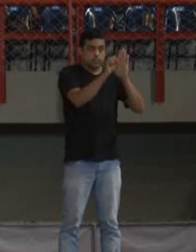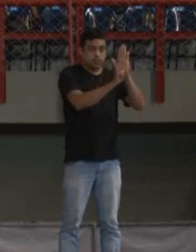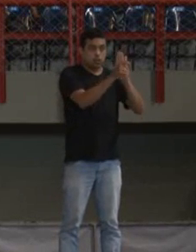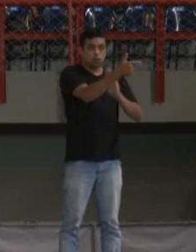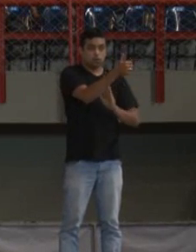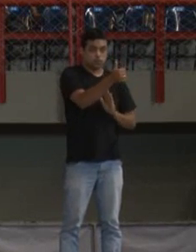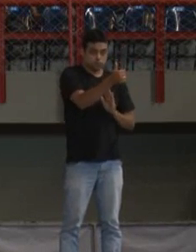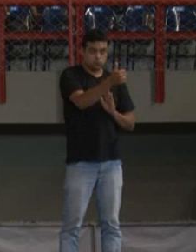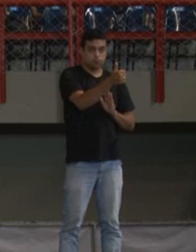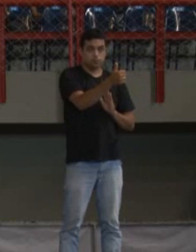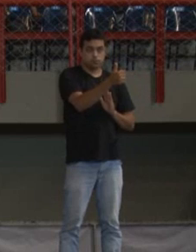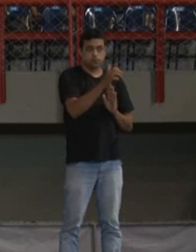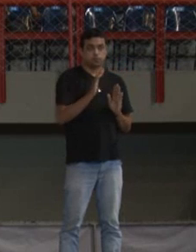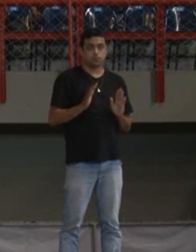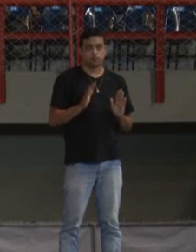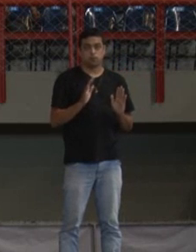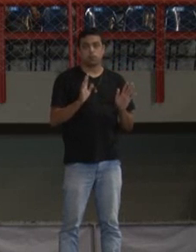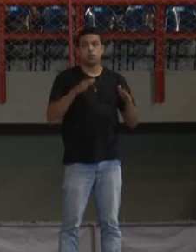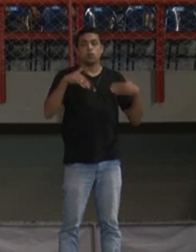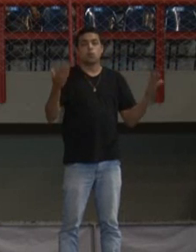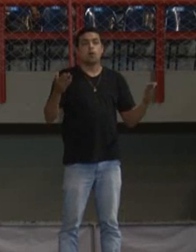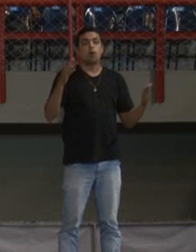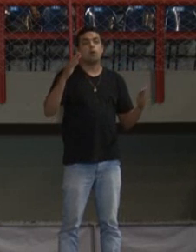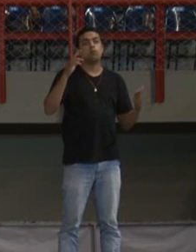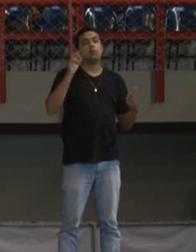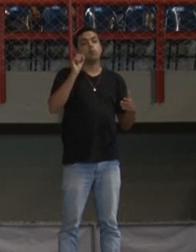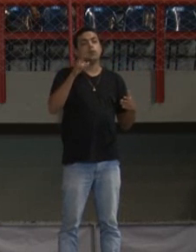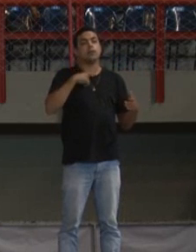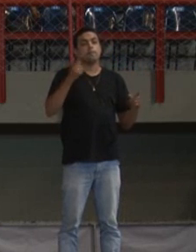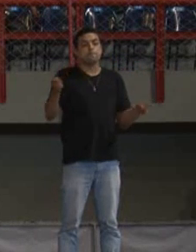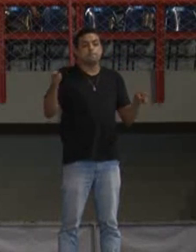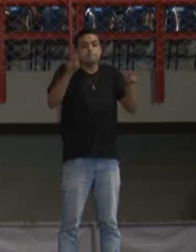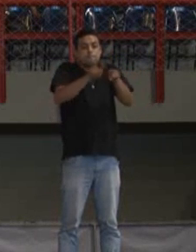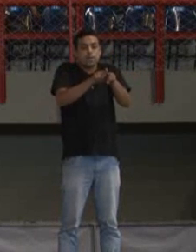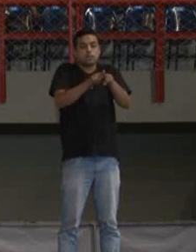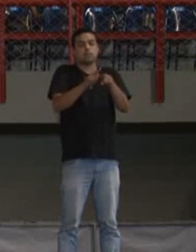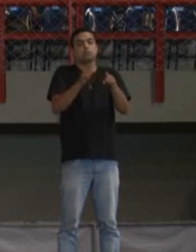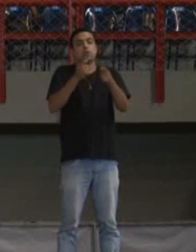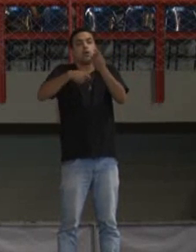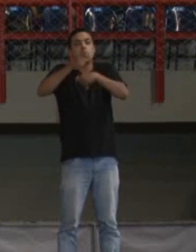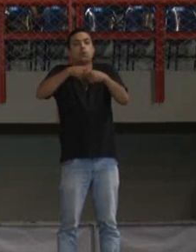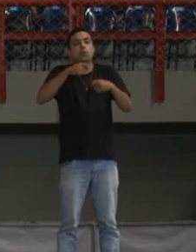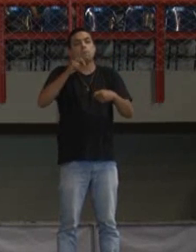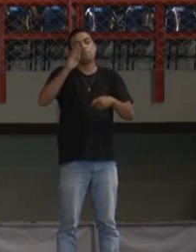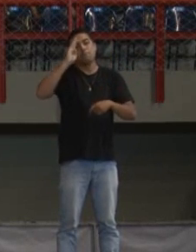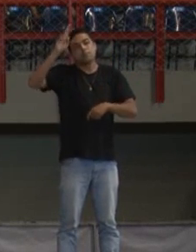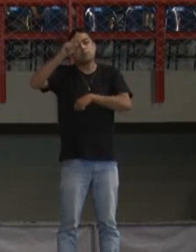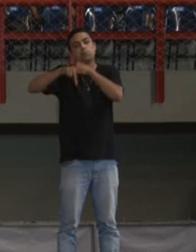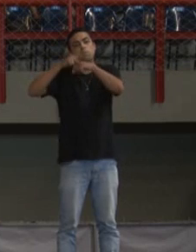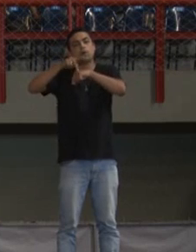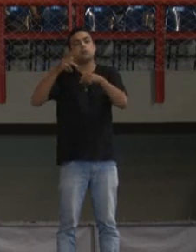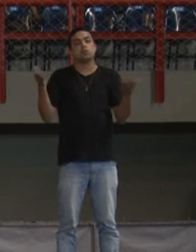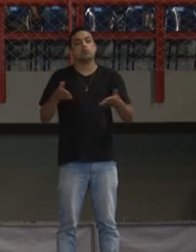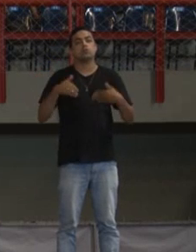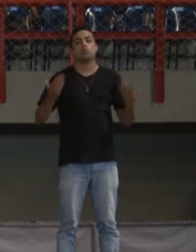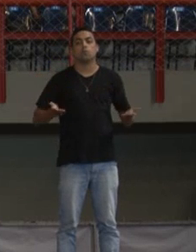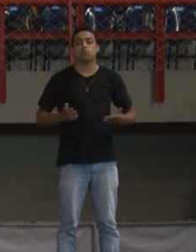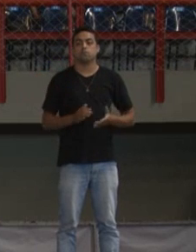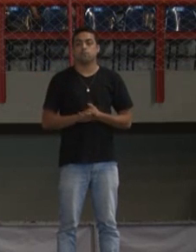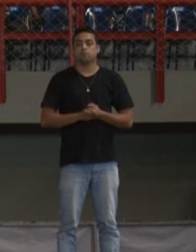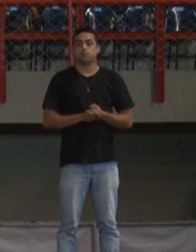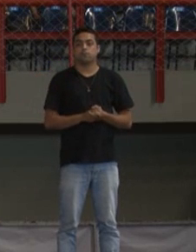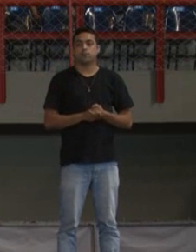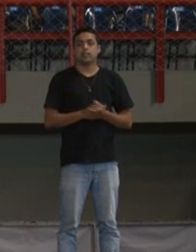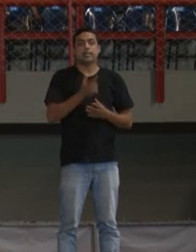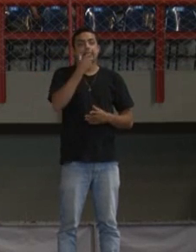XXI. Qual é o principal parceiro econômico do Brasil atualmente? Quem é que